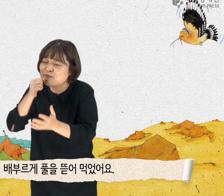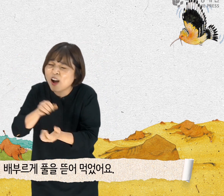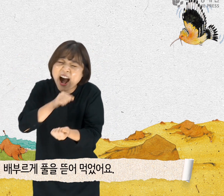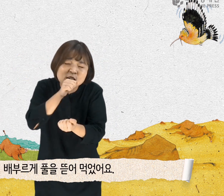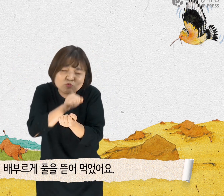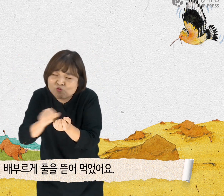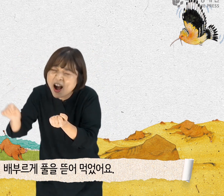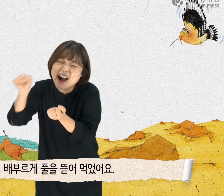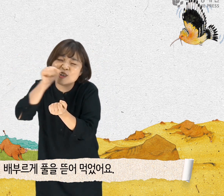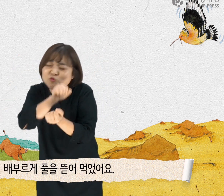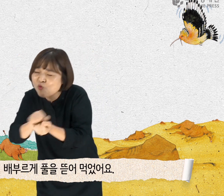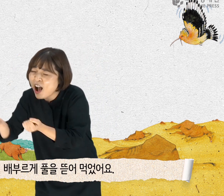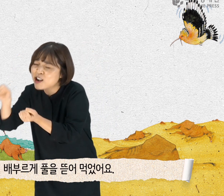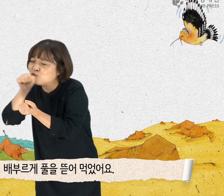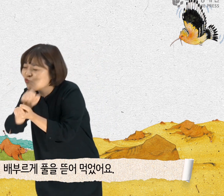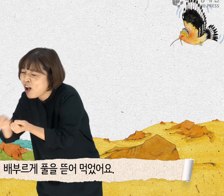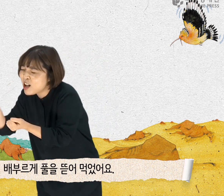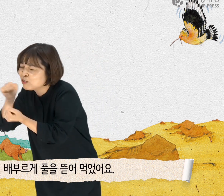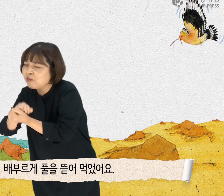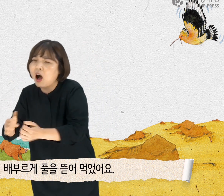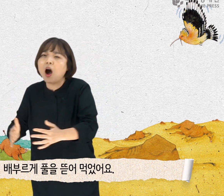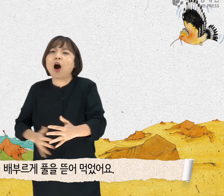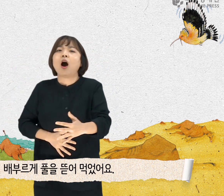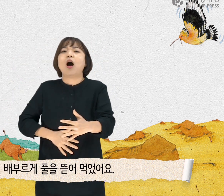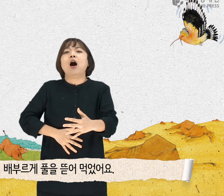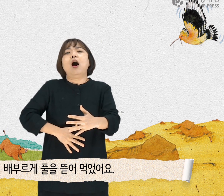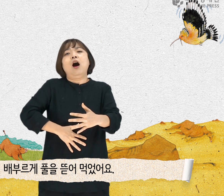배부르게 풀을 뜯어 먹었어요